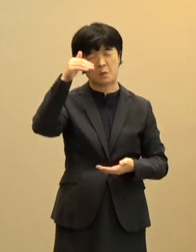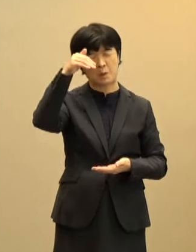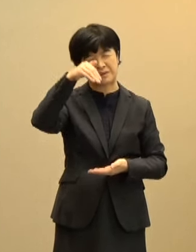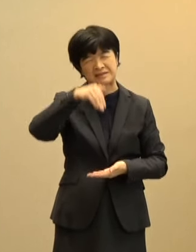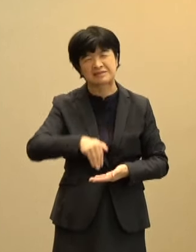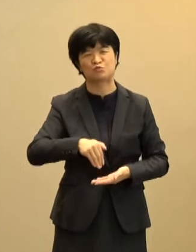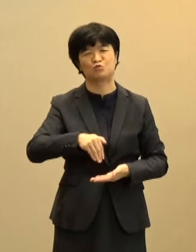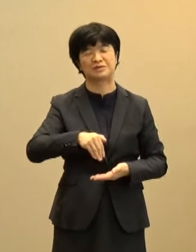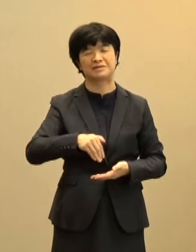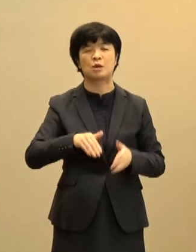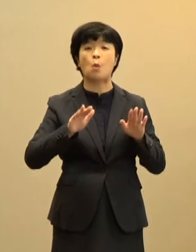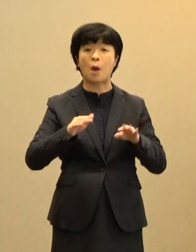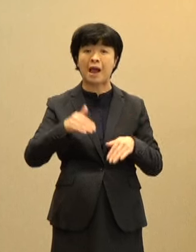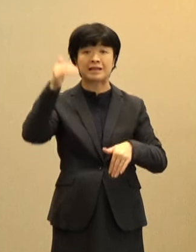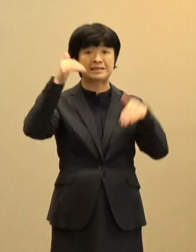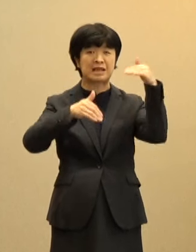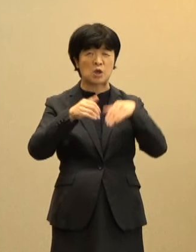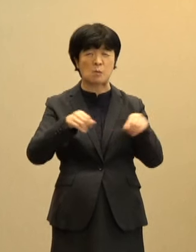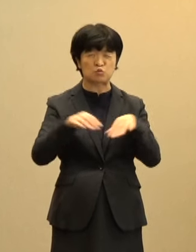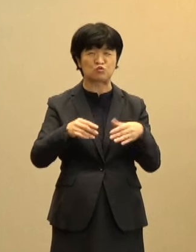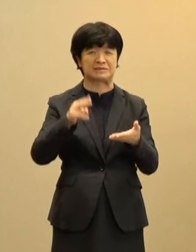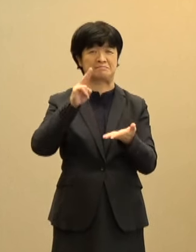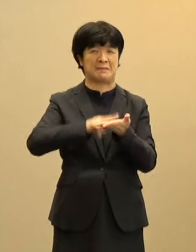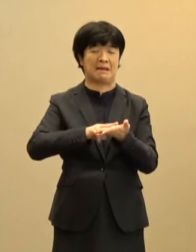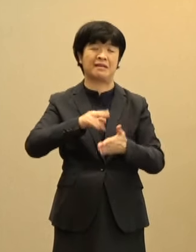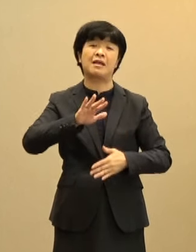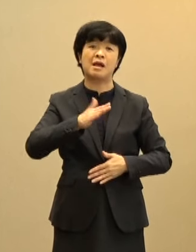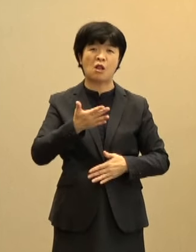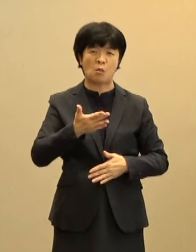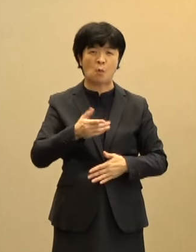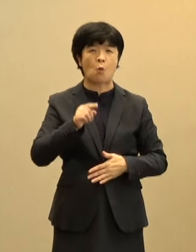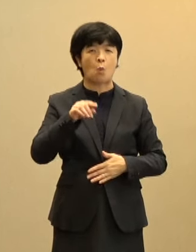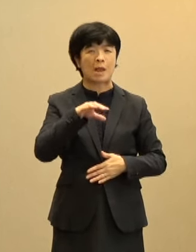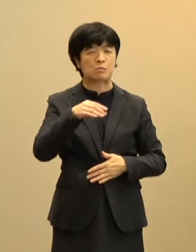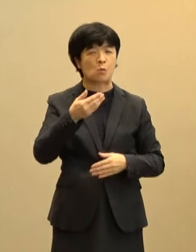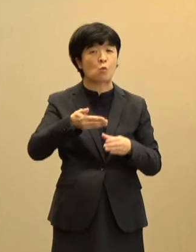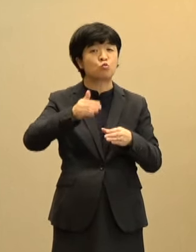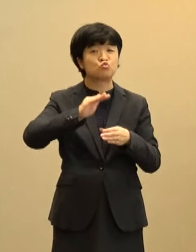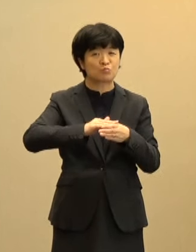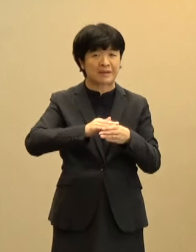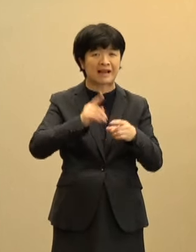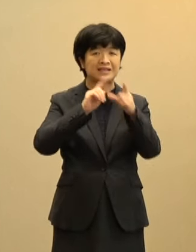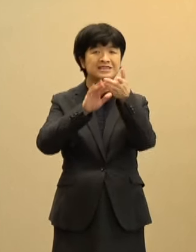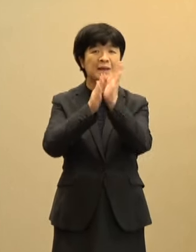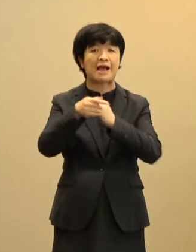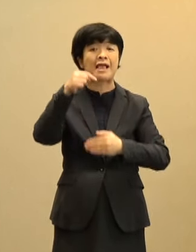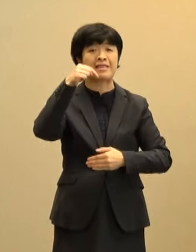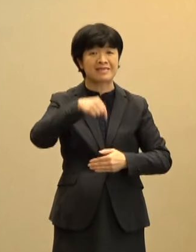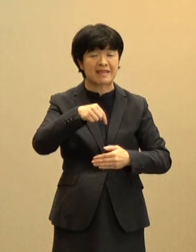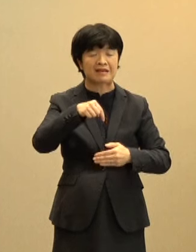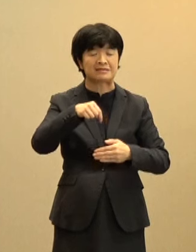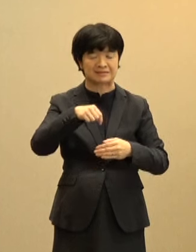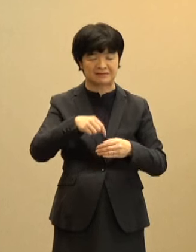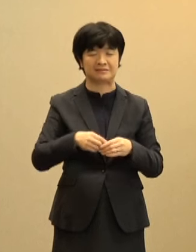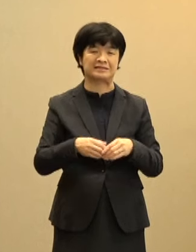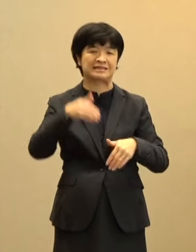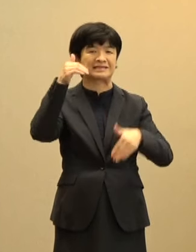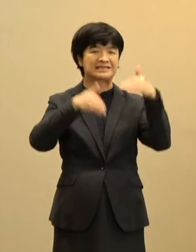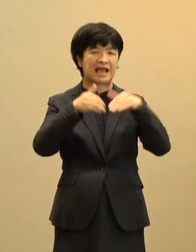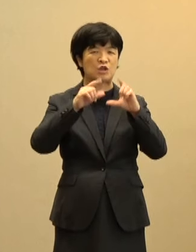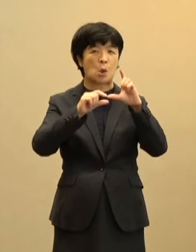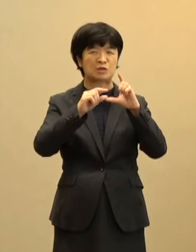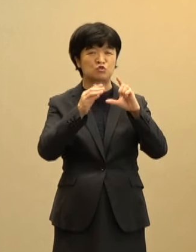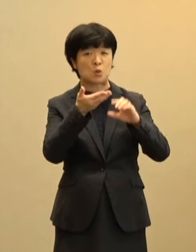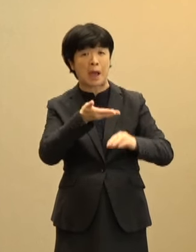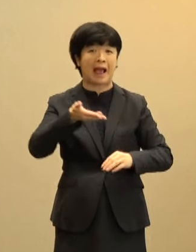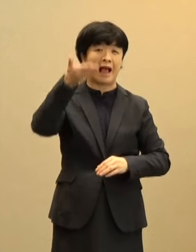急に決まったという感じでありますけれども、この辺も含めてこう県内の投票率の上げていく取り組みですとか、前に低い